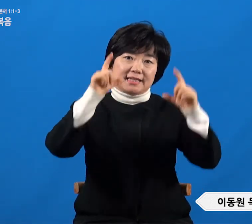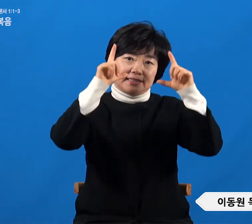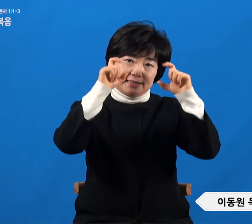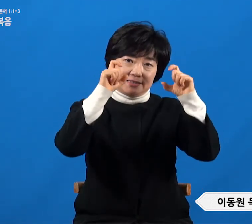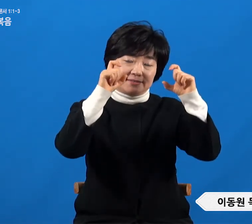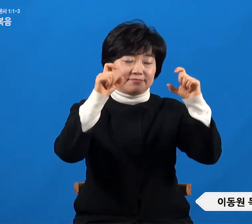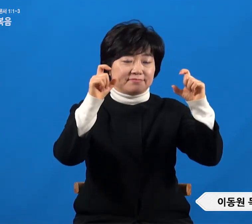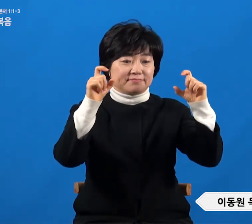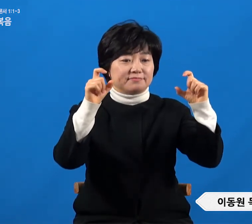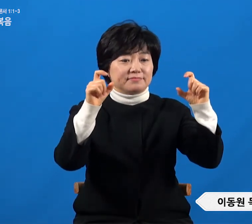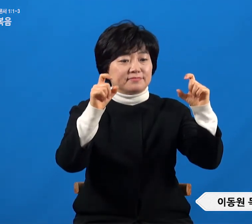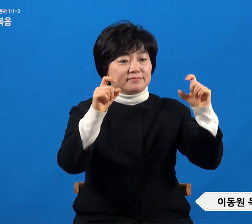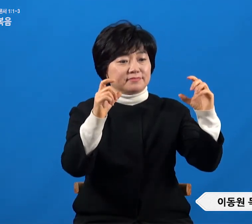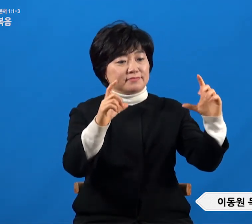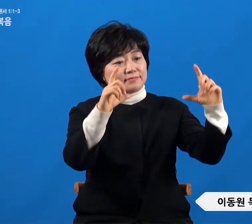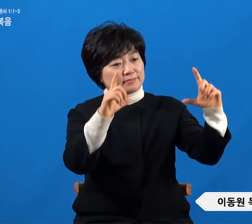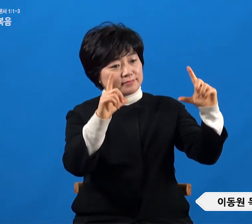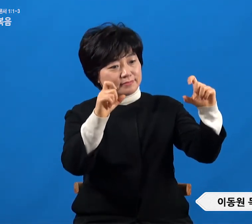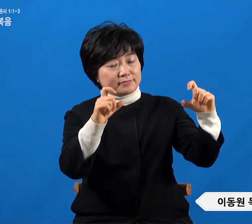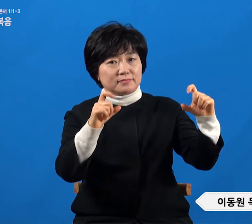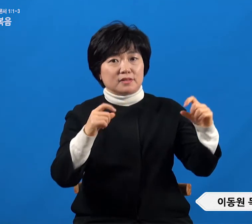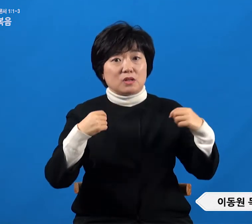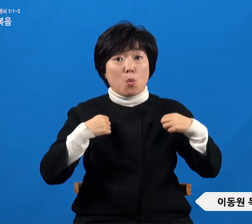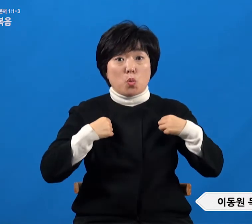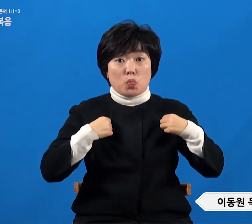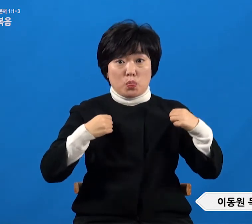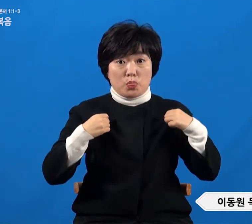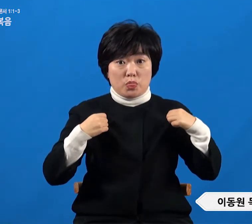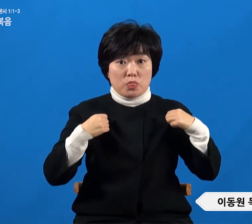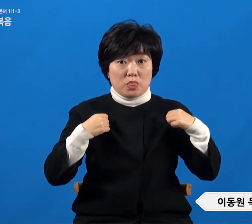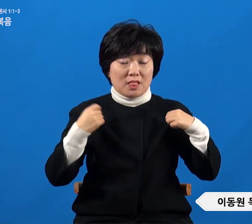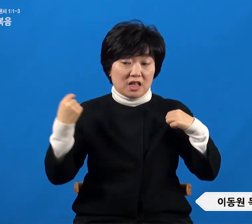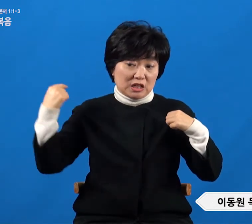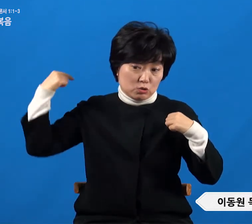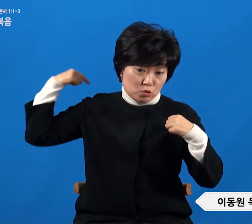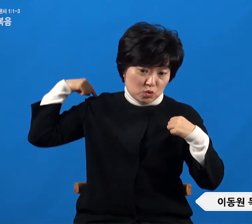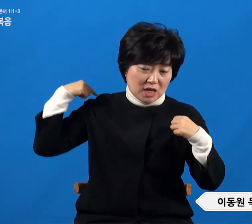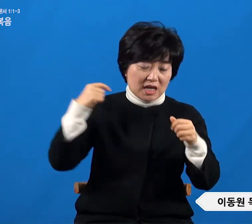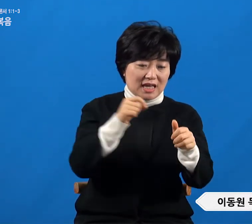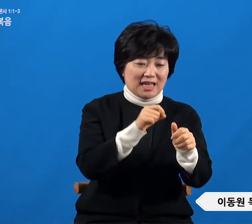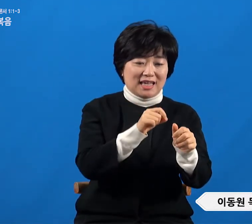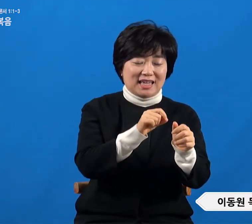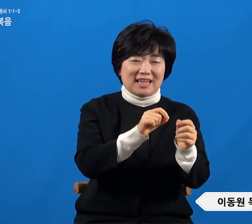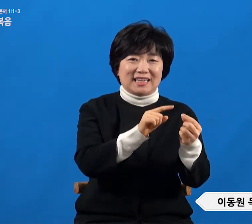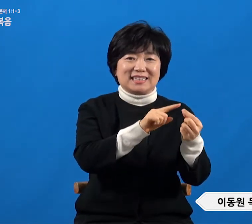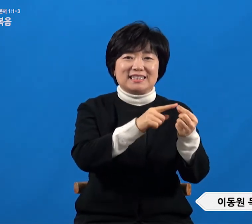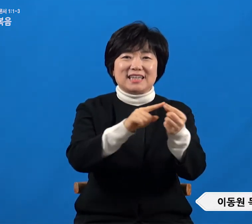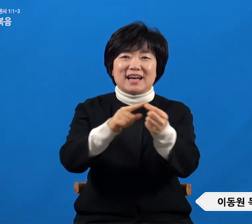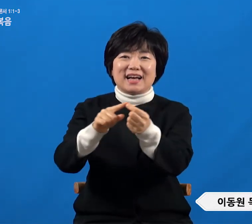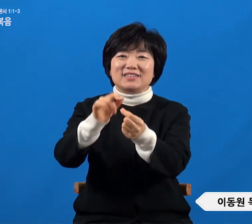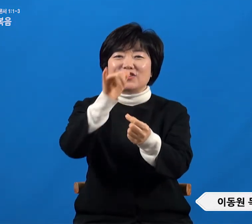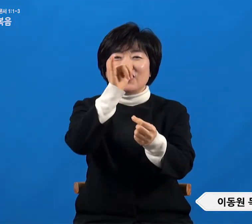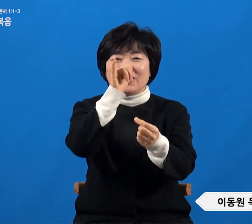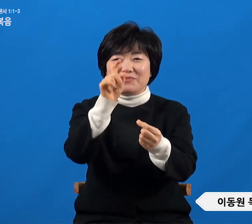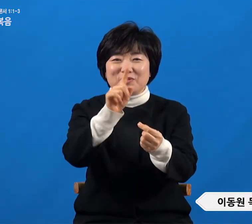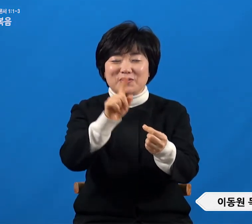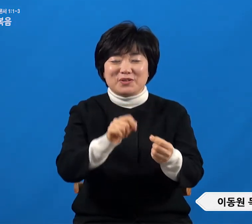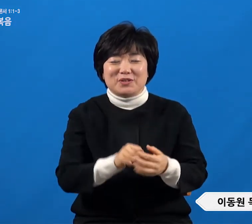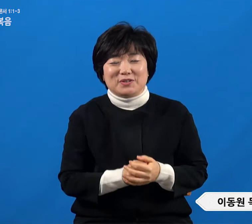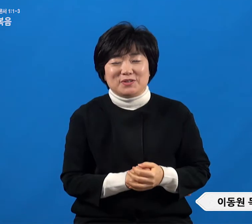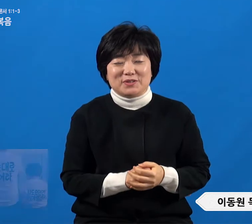찍는 광경입니다. 티셔츠 후면에 아주 재미있는 글자들이 인상 깊게 쓰여